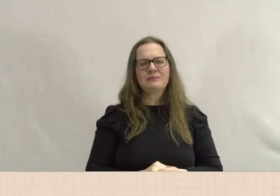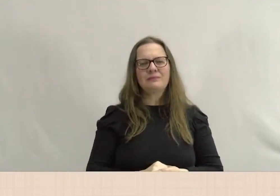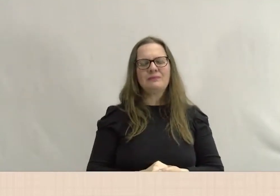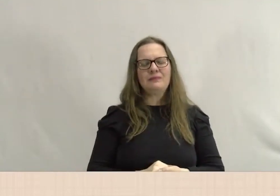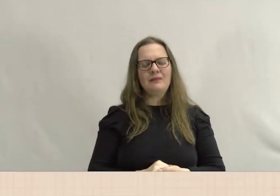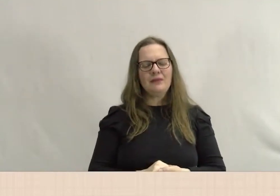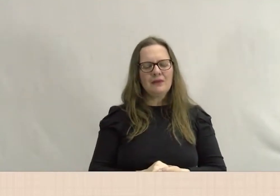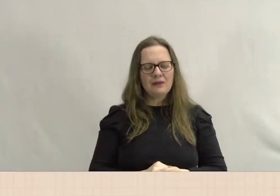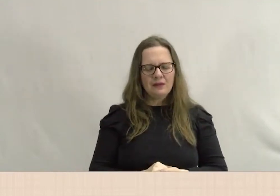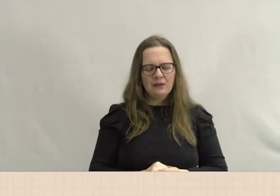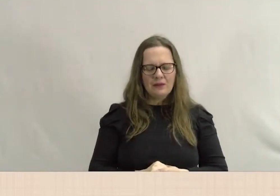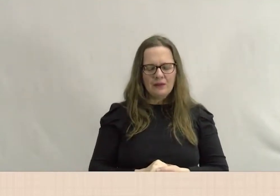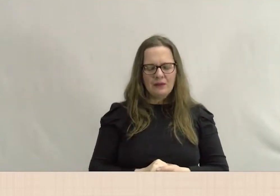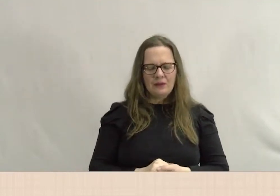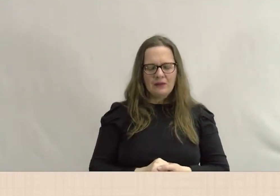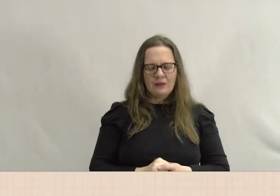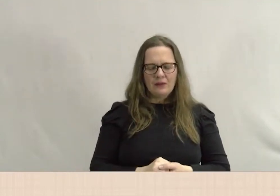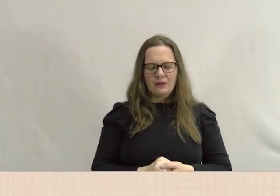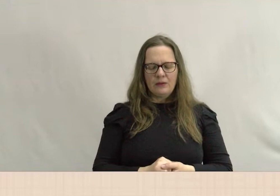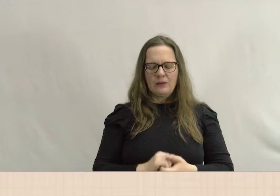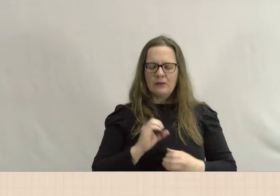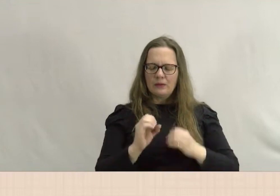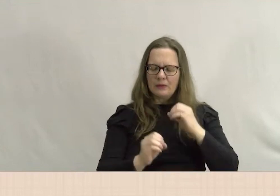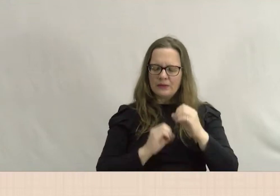Senhor Jesus.